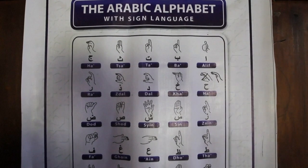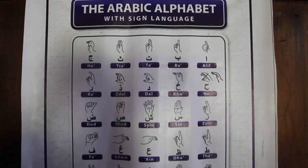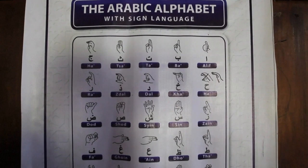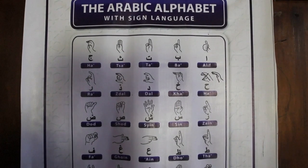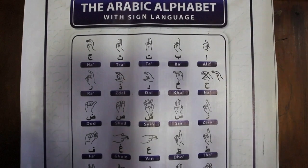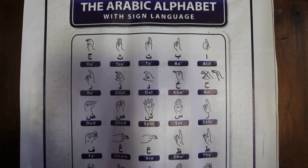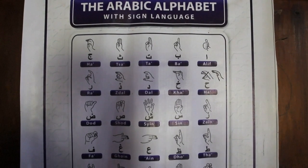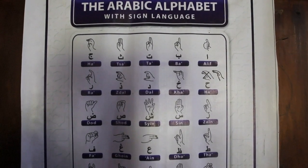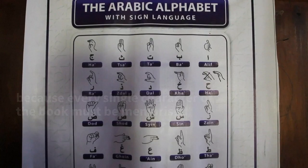Tumarungu